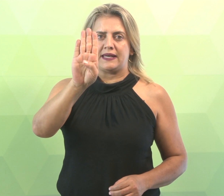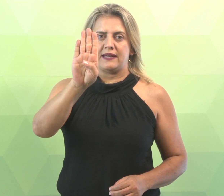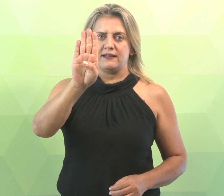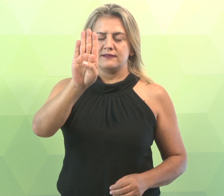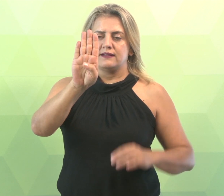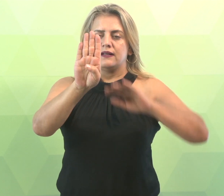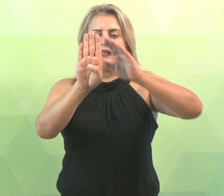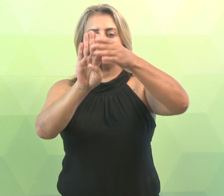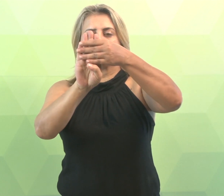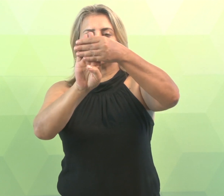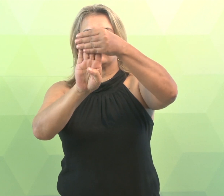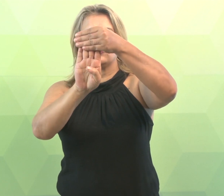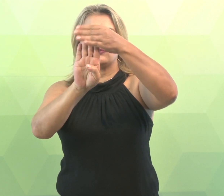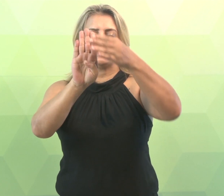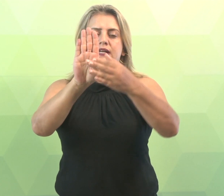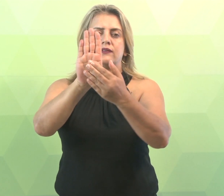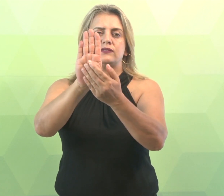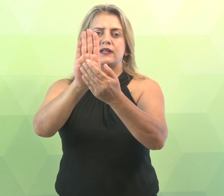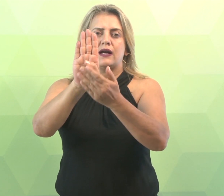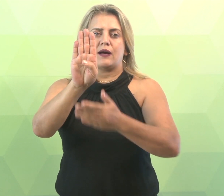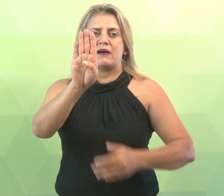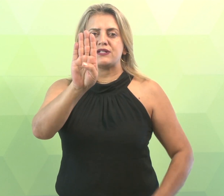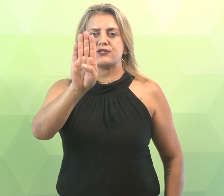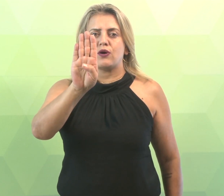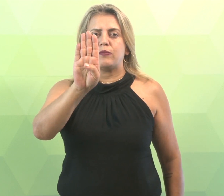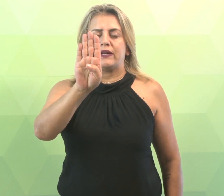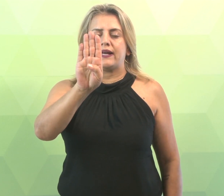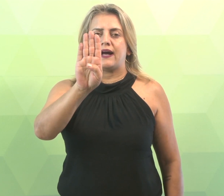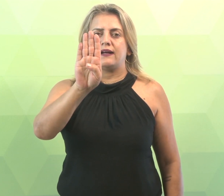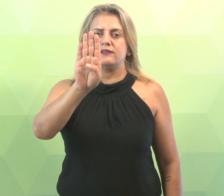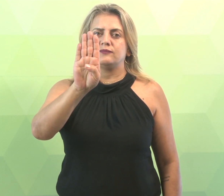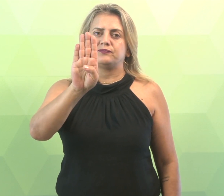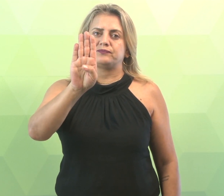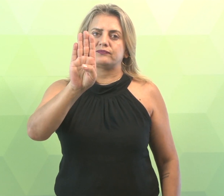B. Levanta todos os dedos, abaixa só o polegar.